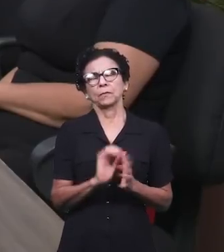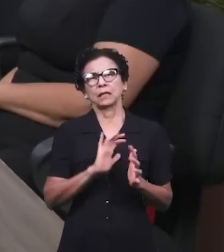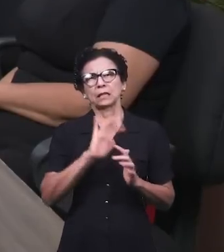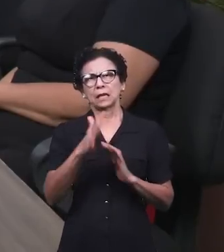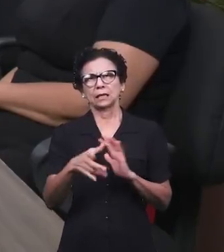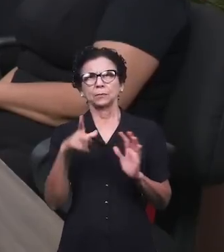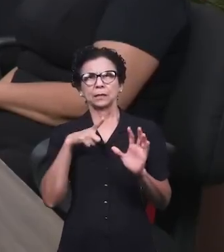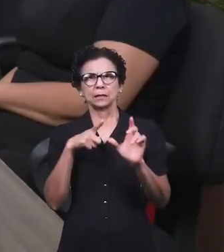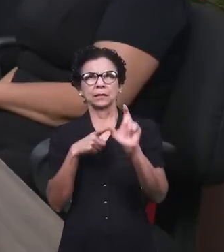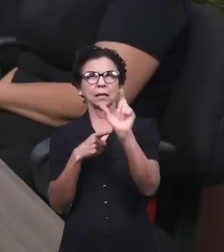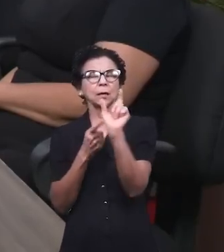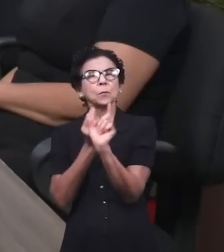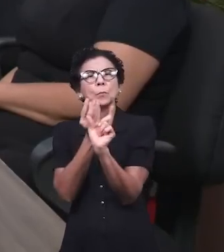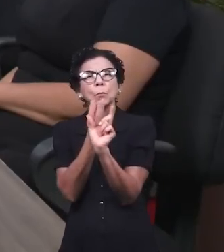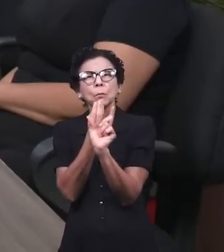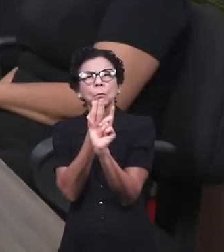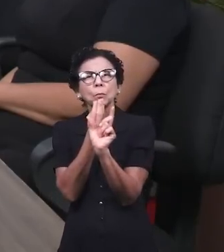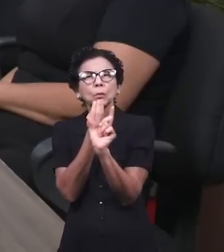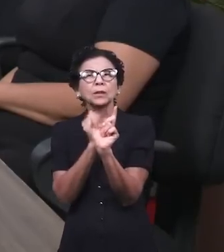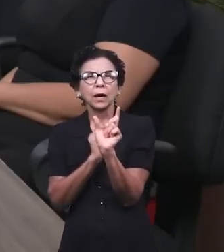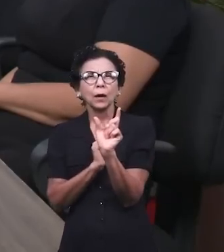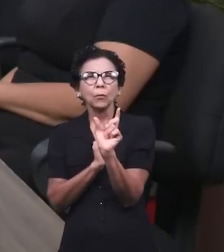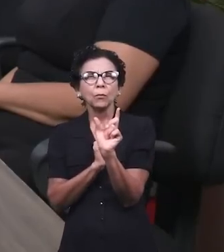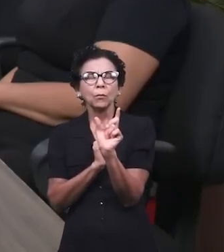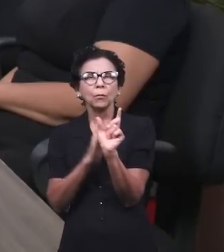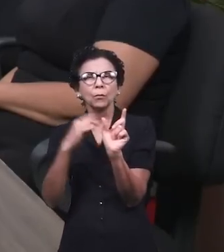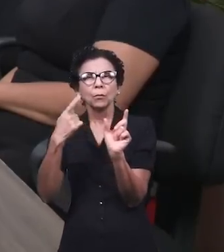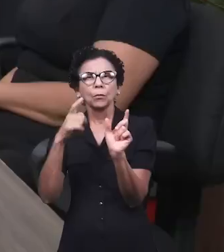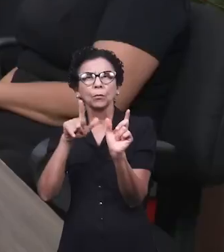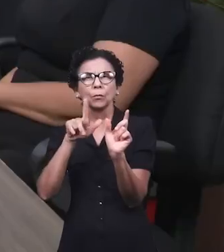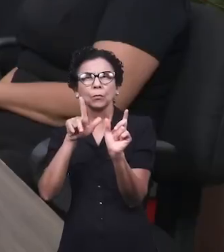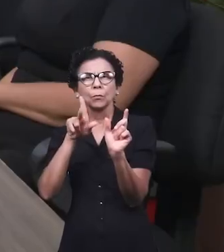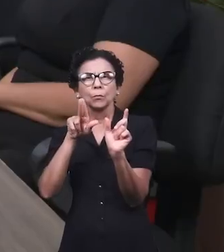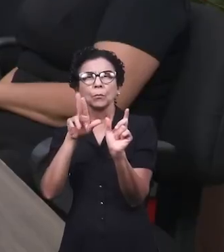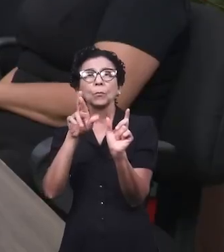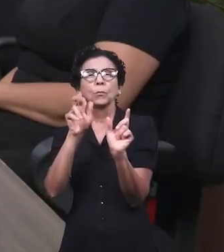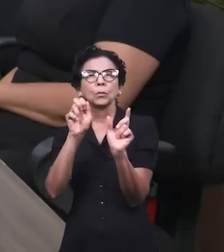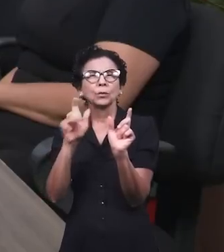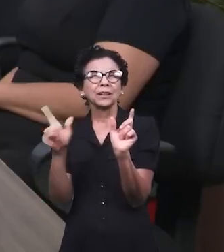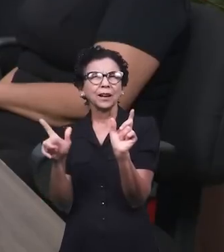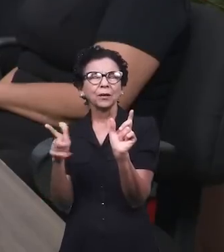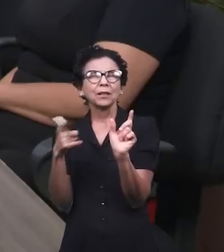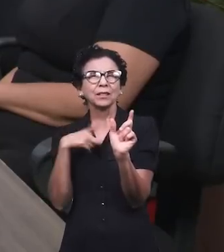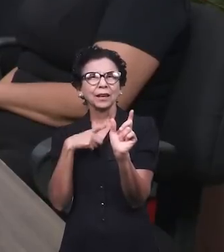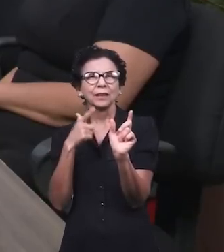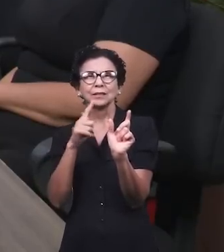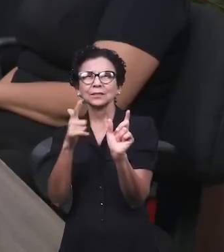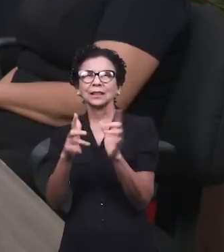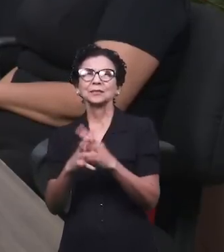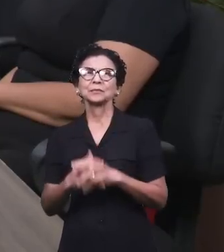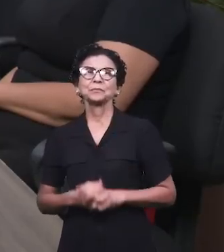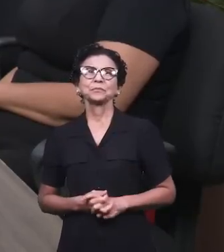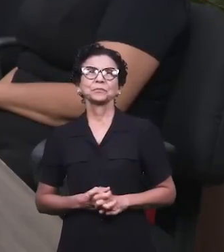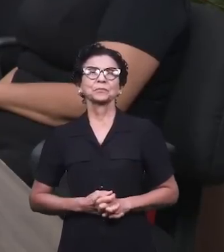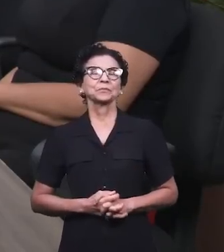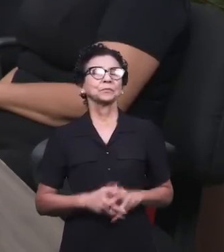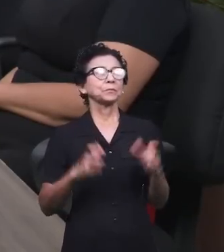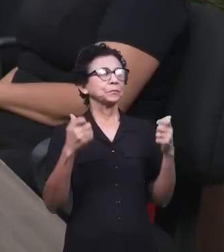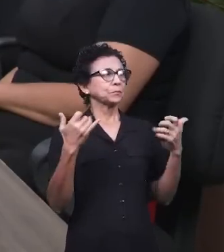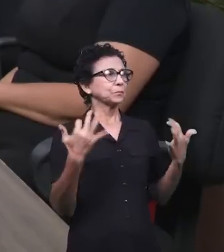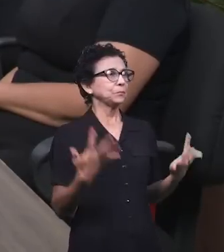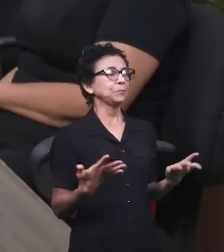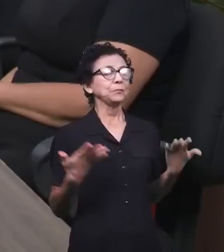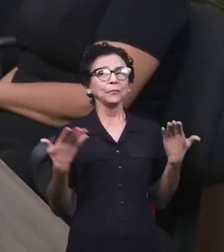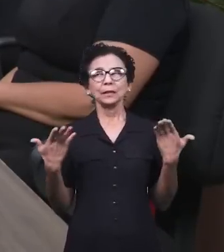plural, né? E aí, fala um pouquinho sobre, um pouquinho a mais, o que é a língua brasileira de sinais pra